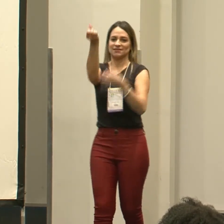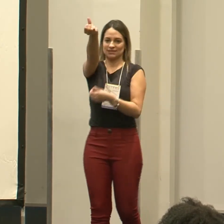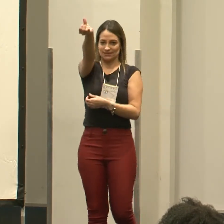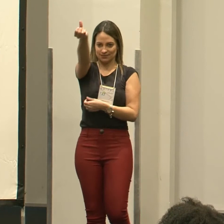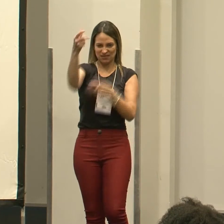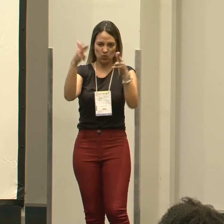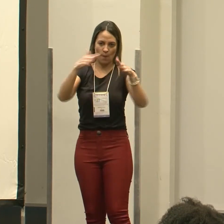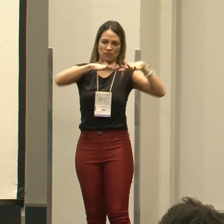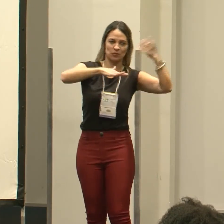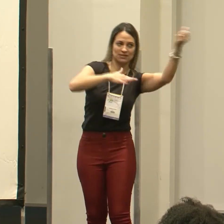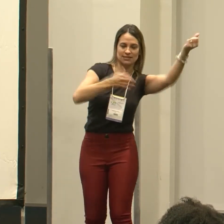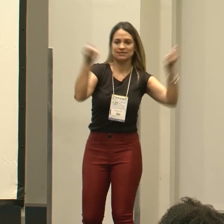havia falado.